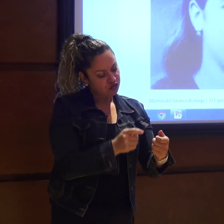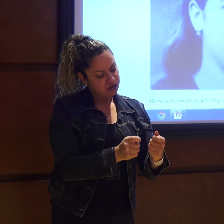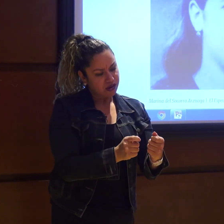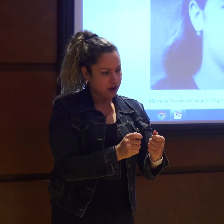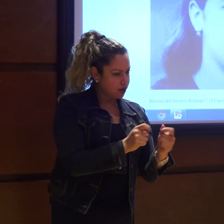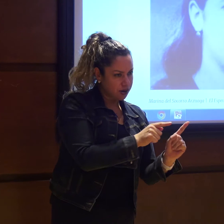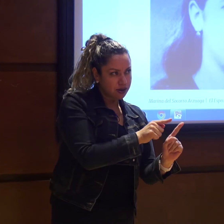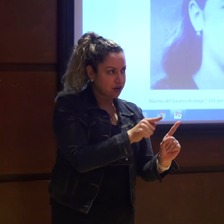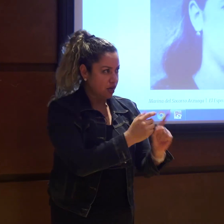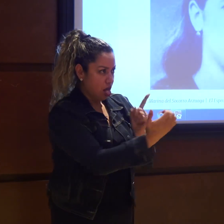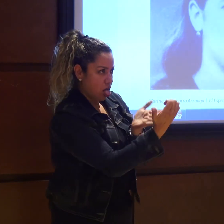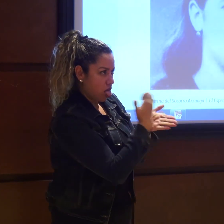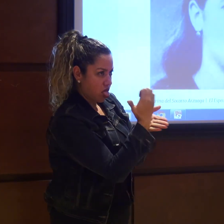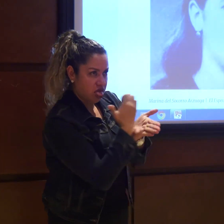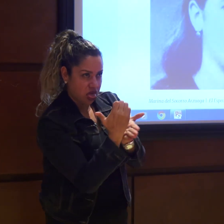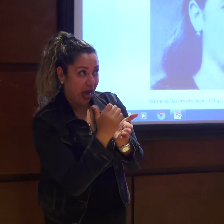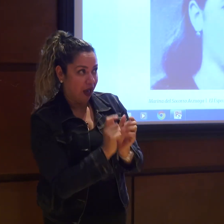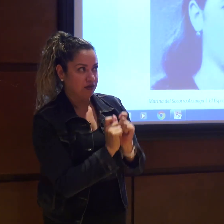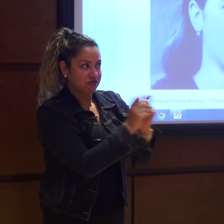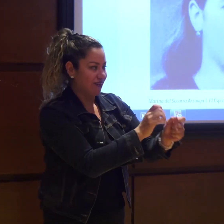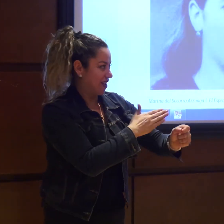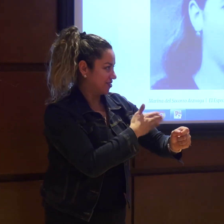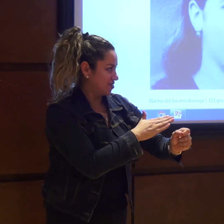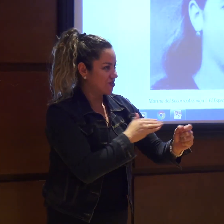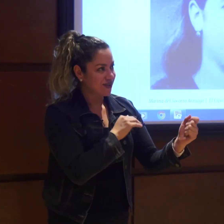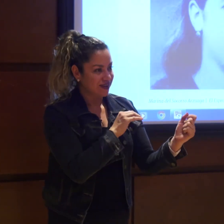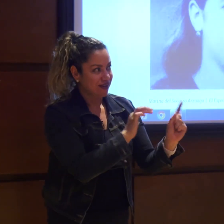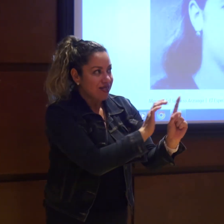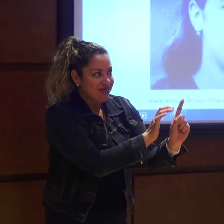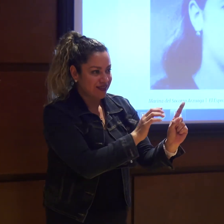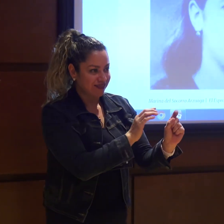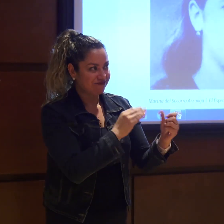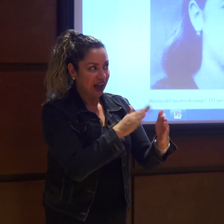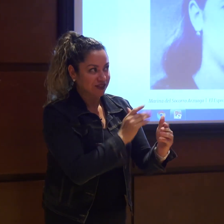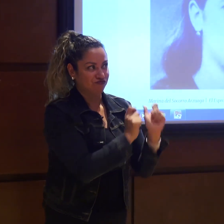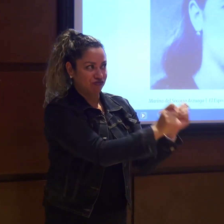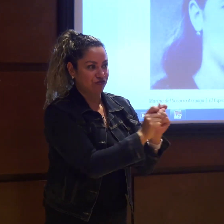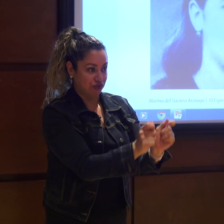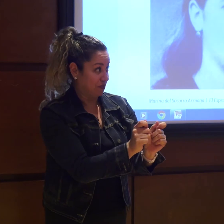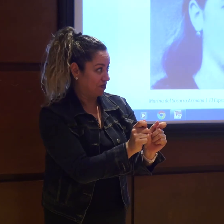quisieron tener una amistad con él o no quisieron relacionarse con él. Entonces se dice que él le compuso canciones a las